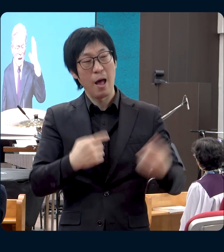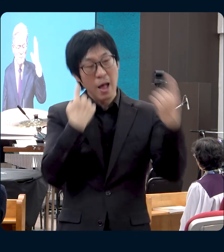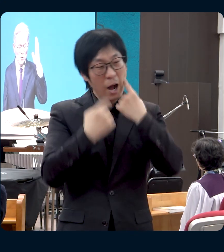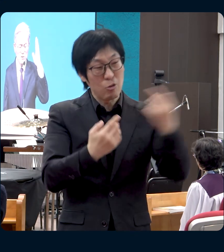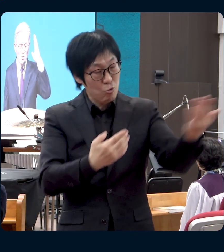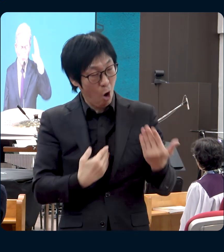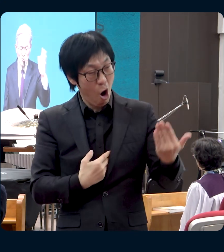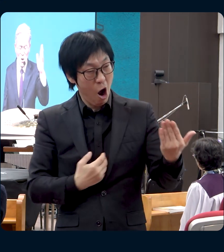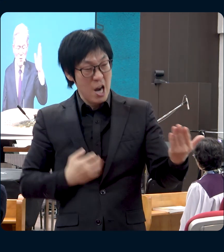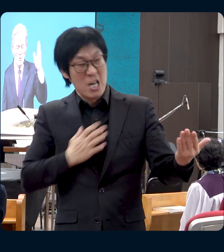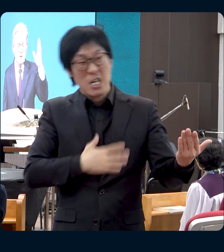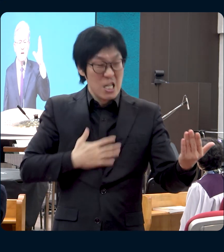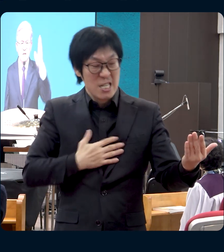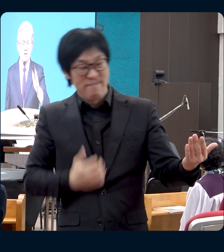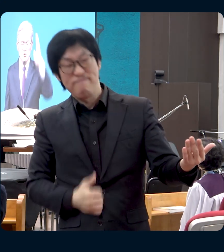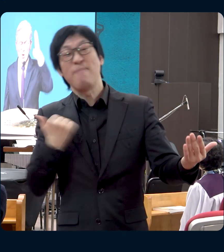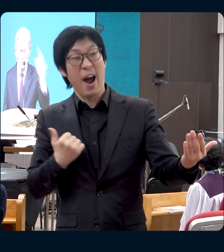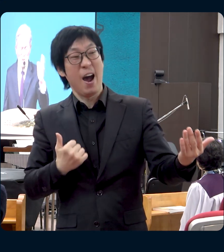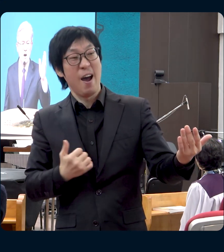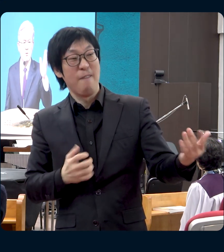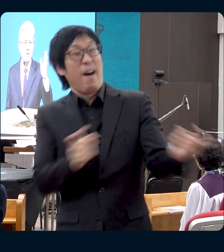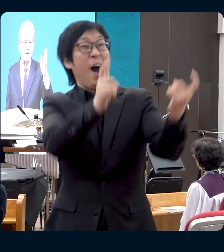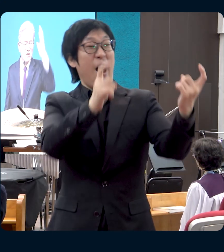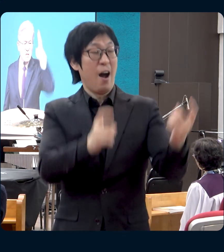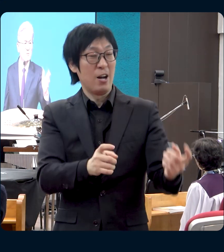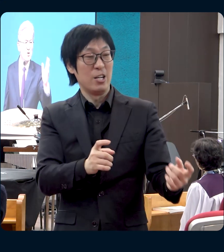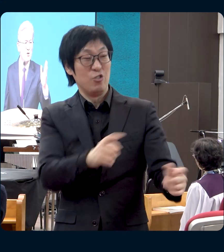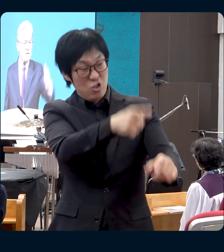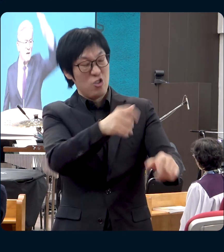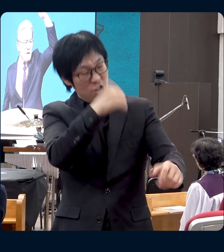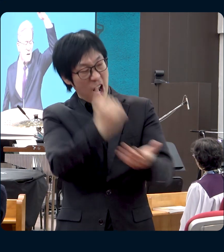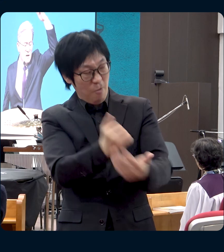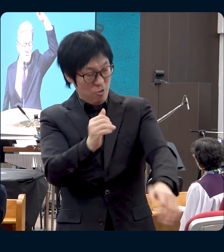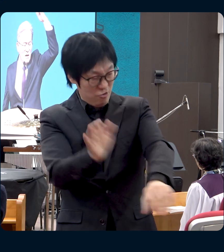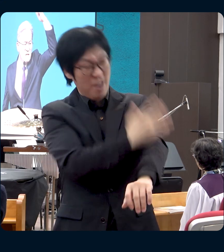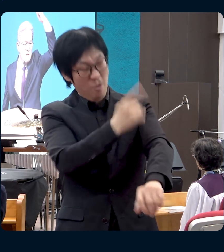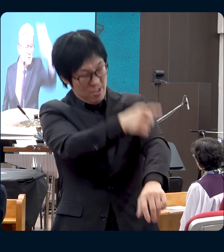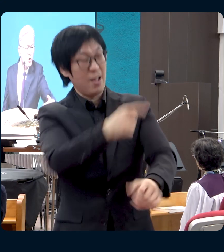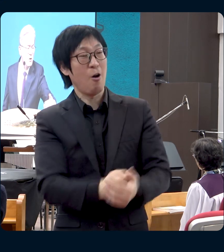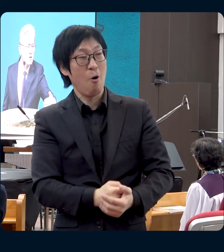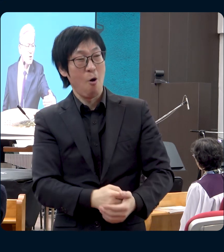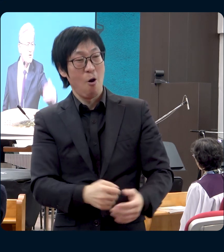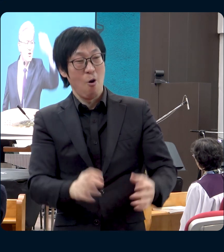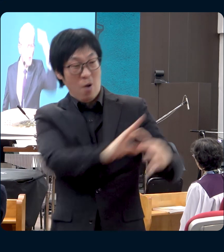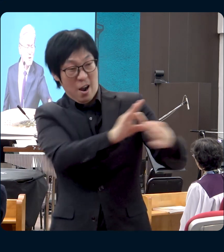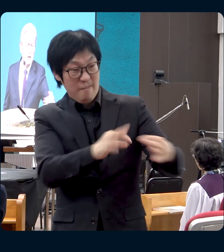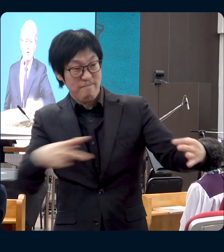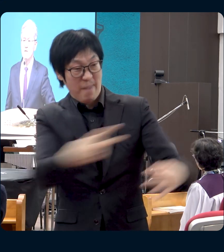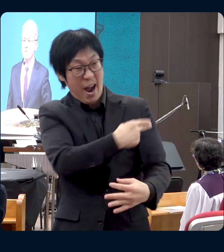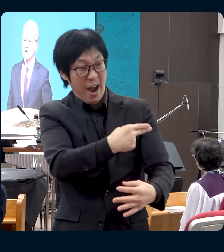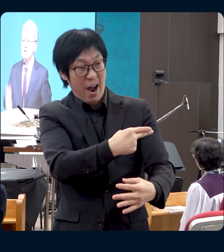그냥 감정대로 분노하고 그래서 정죄하고 그리고 심지어 그냥 관계를